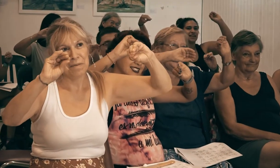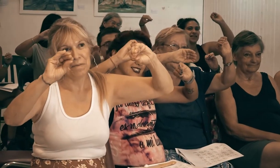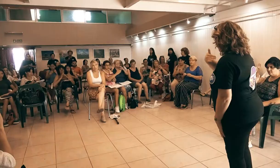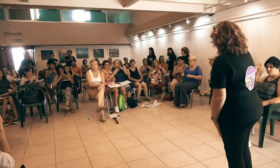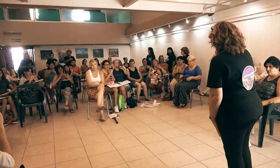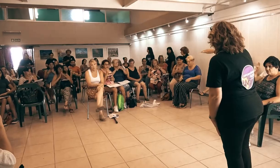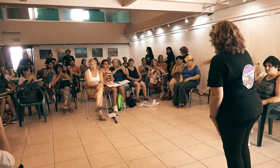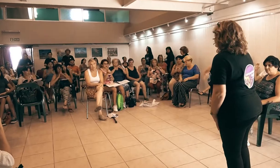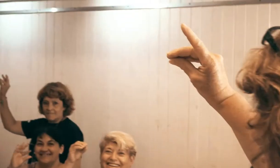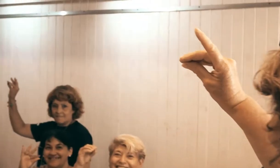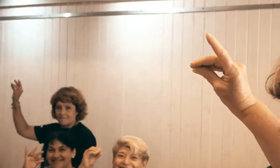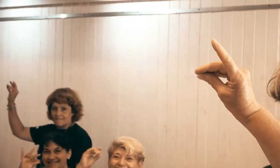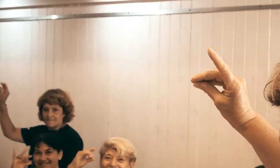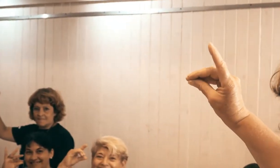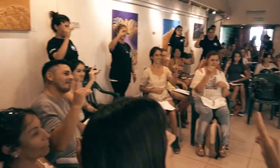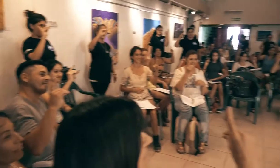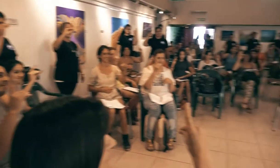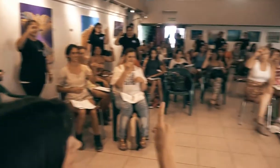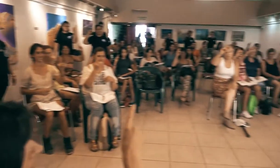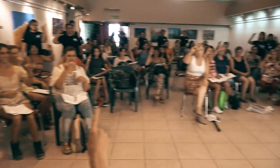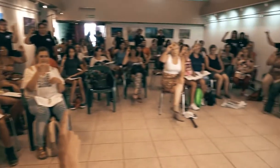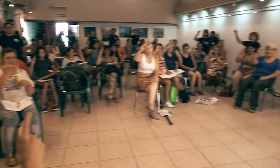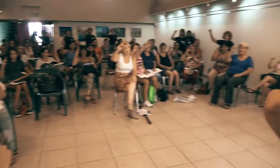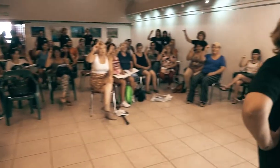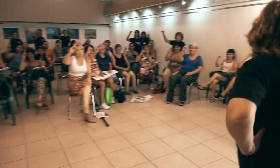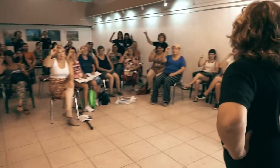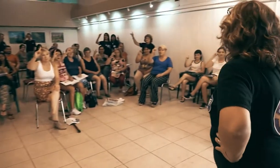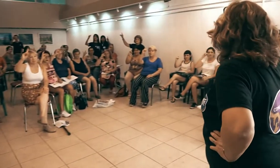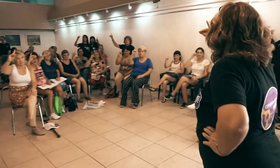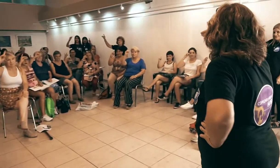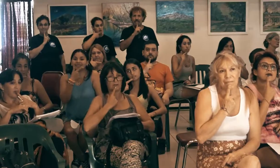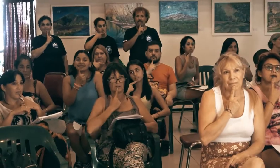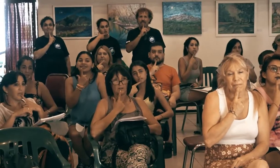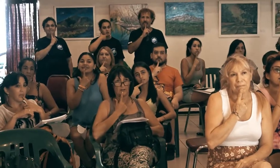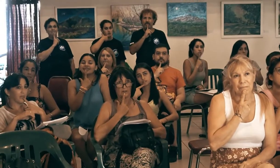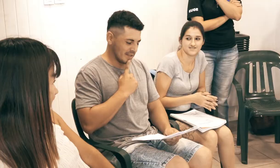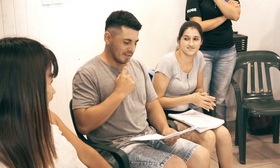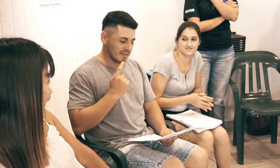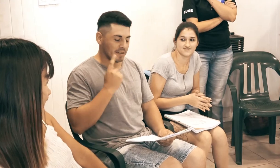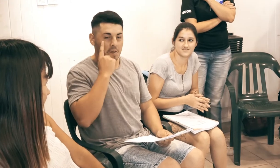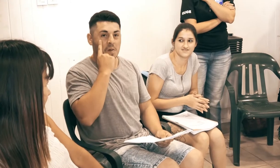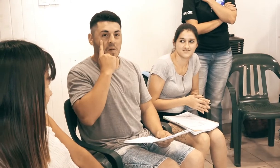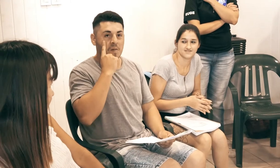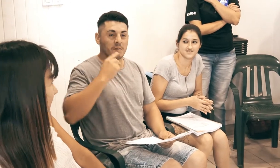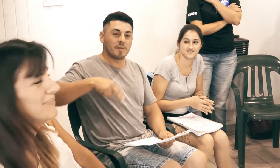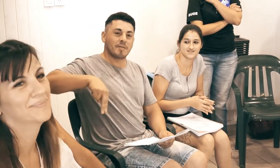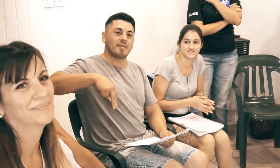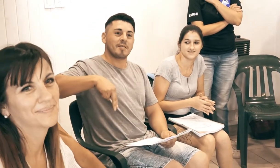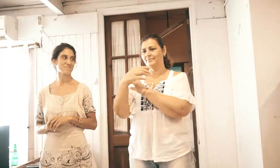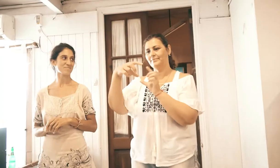la orilla de tu boca, tu dolor, tu medicina, el que te espía tras la cortina. Soy el riesgo